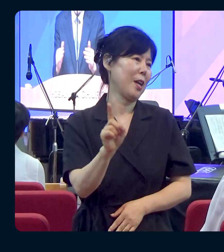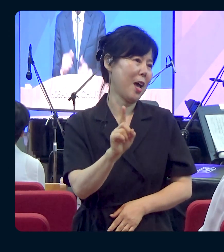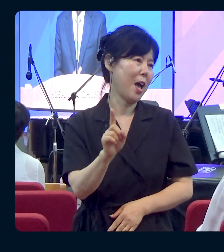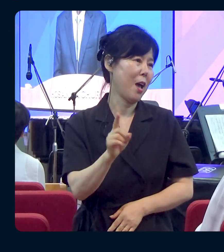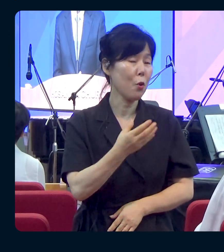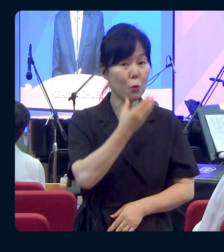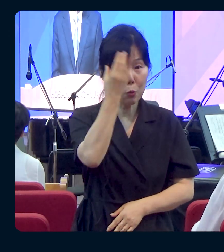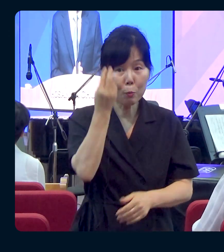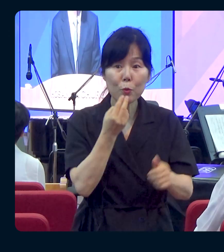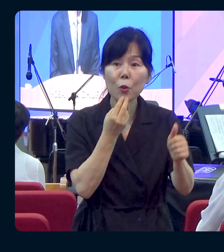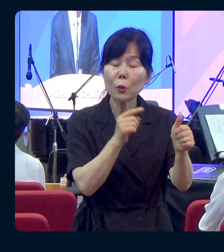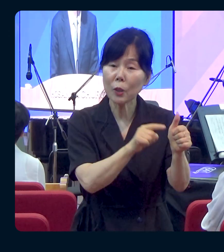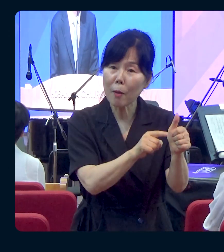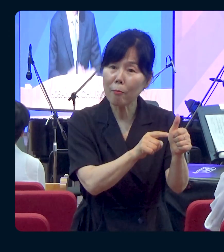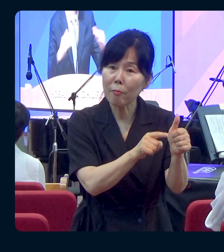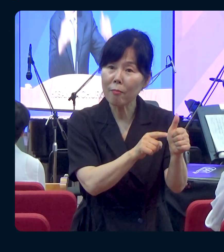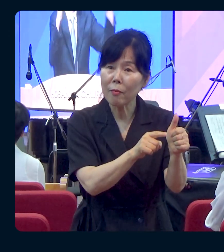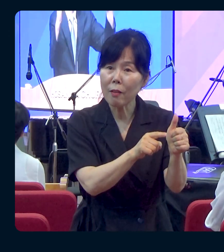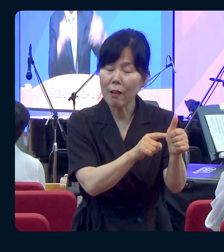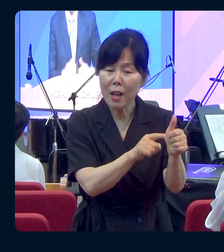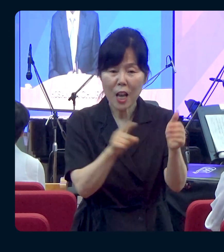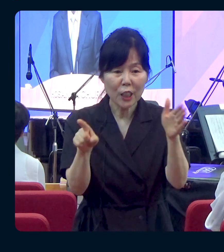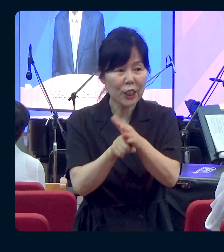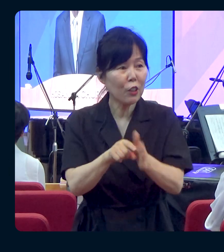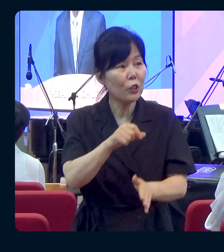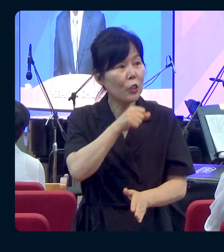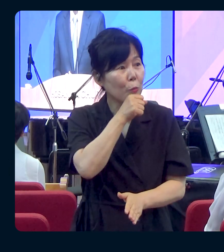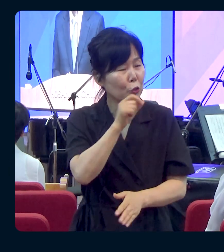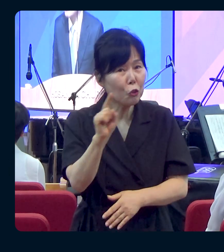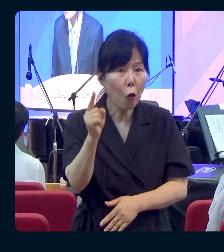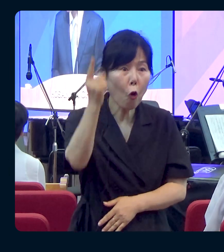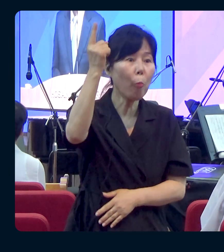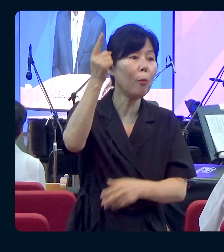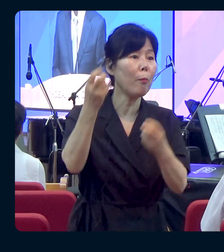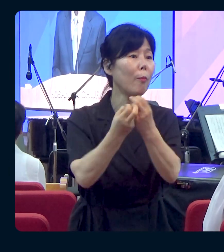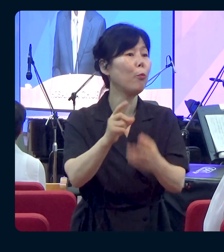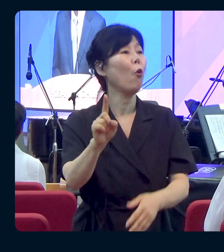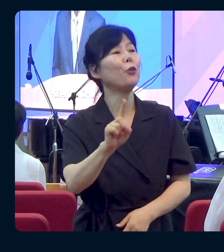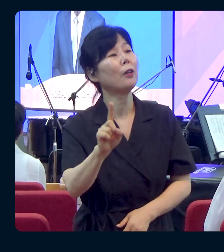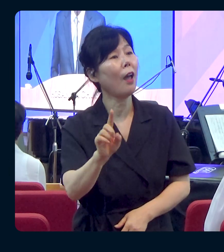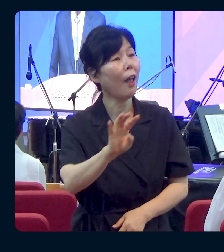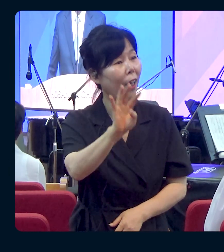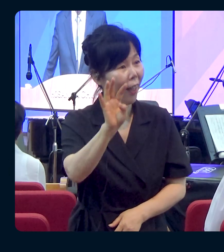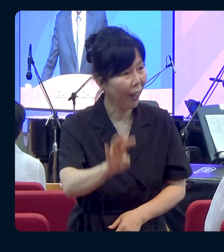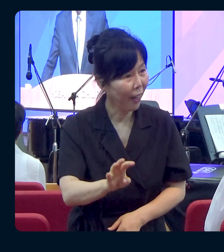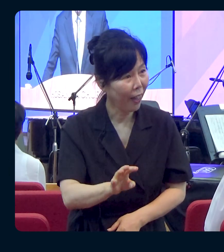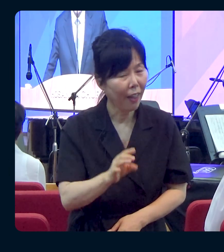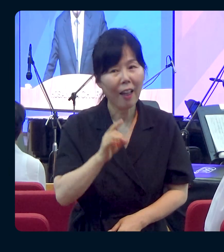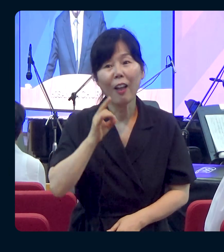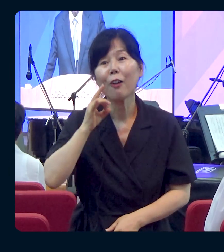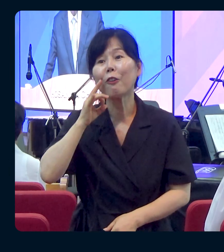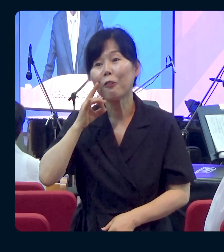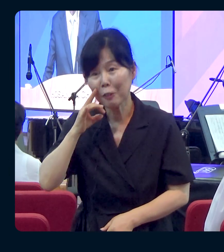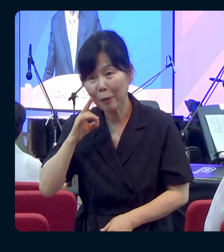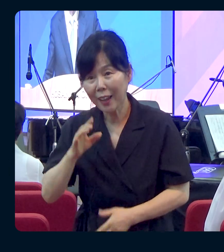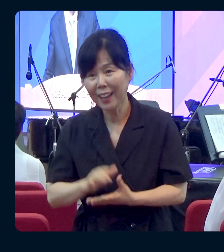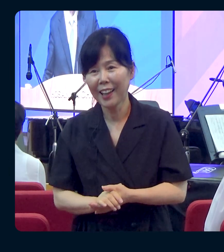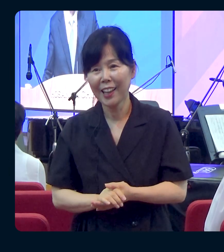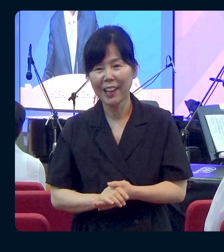스코어를 많이 얻을 수 있는 것인가? 요셉은 도대체 뭘 어떻게 했길래 이렇게 높은 크레딧 스코어를 얻은